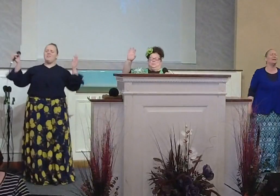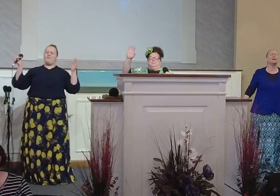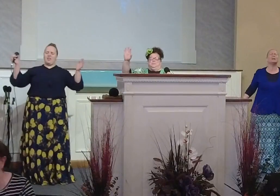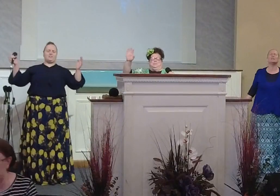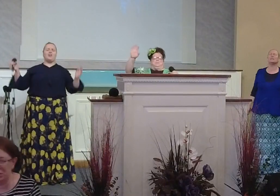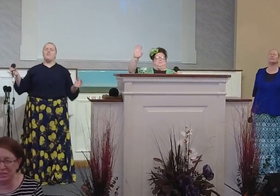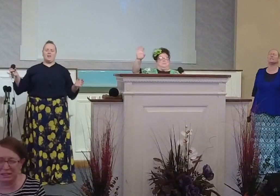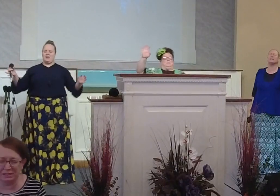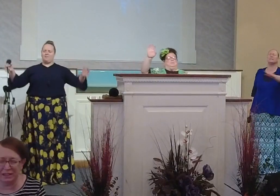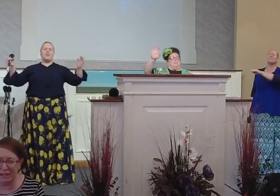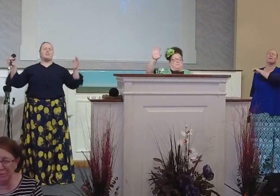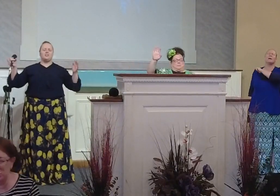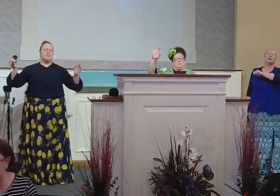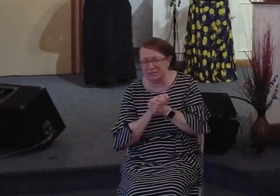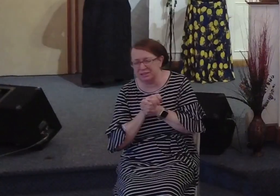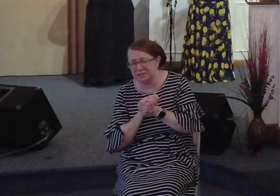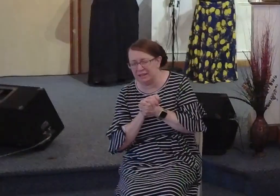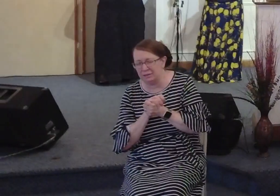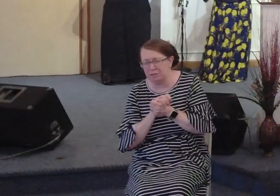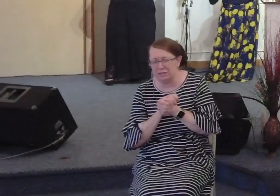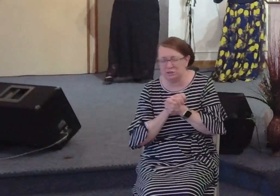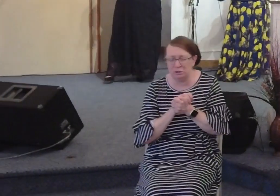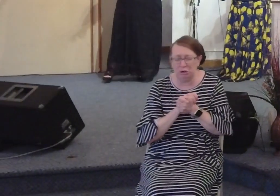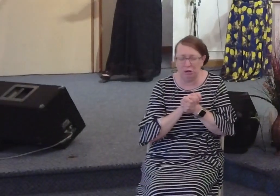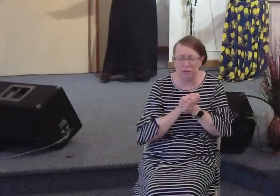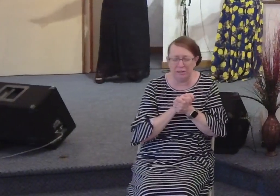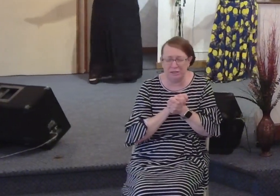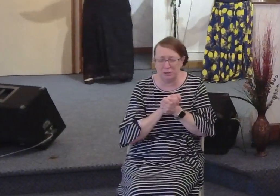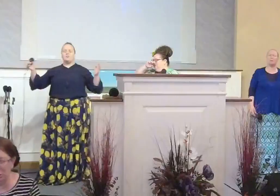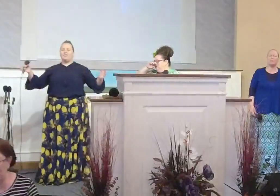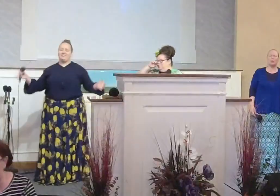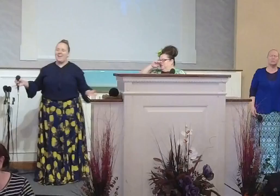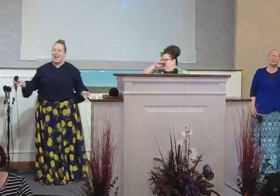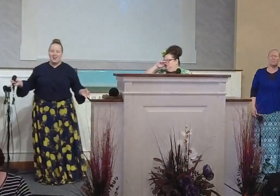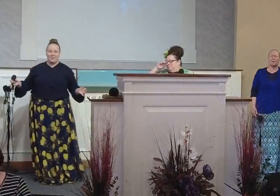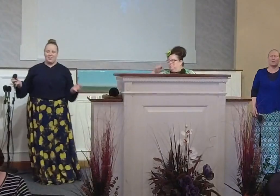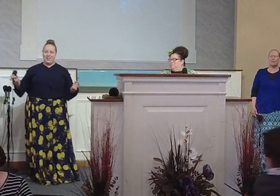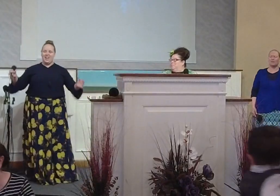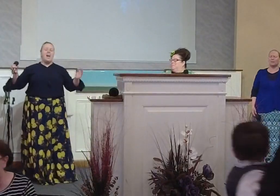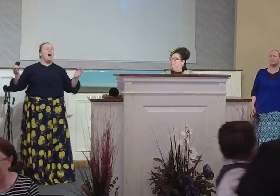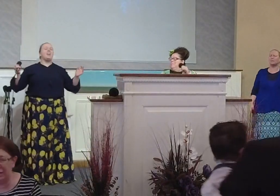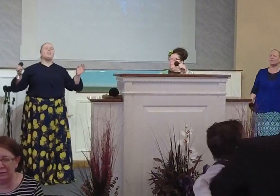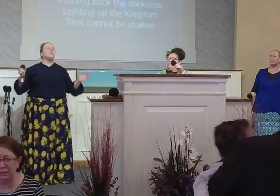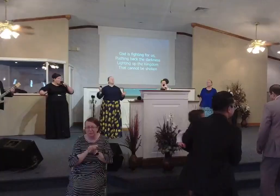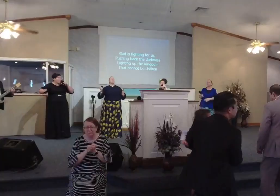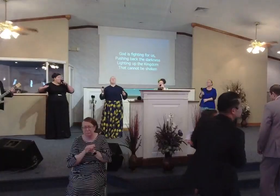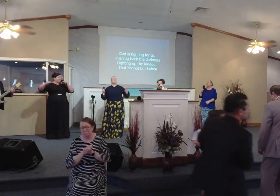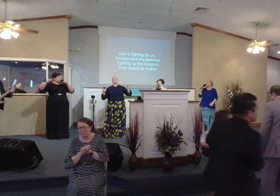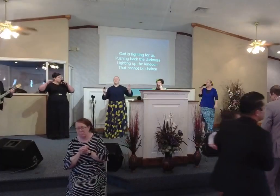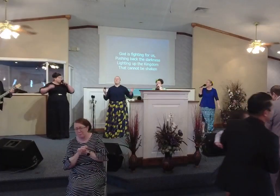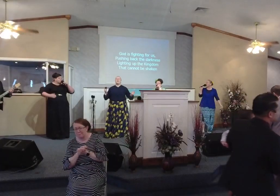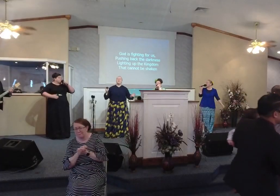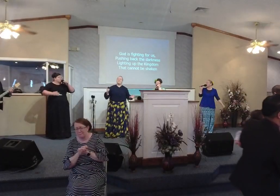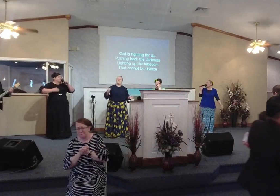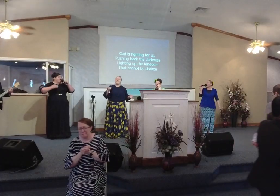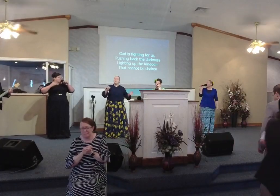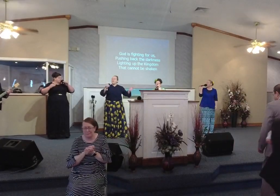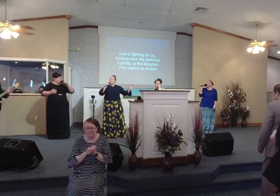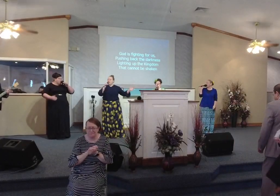te glorificamos, Señor. Padre, mi familia es salva en tu santo nombre. camines en tus